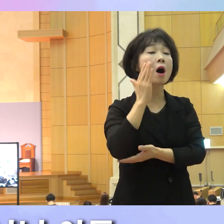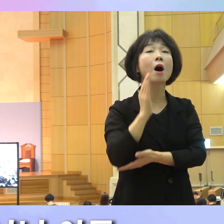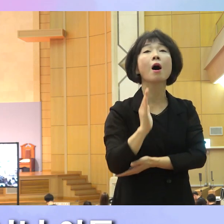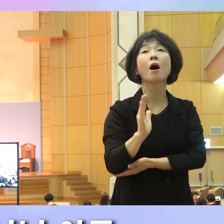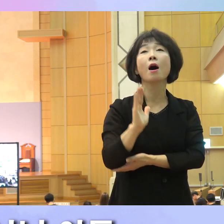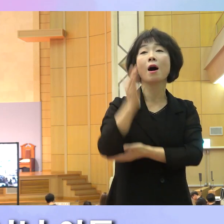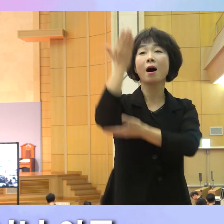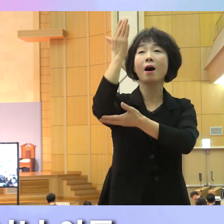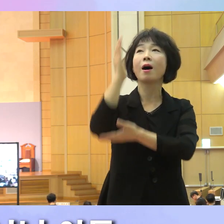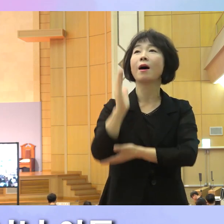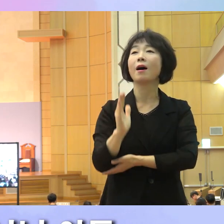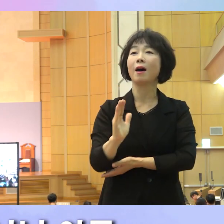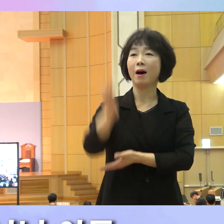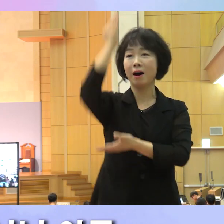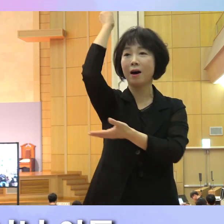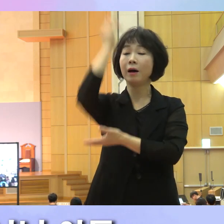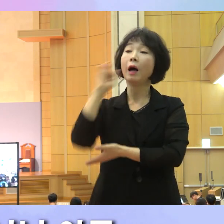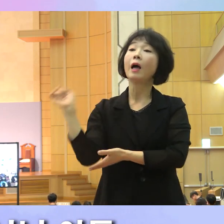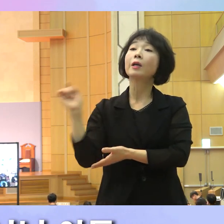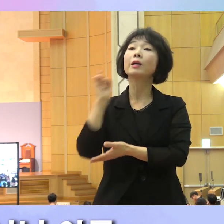영광